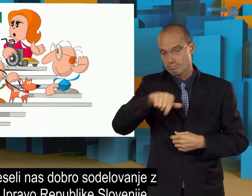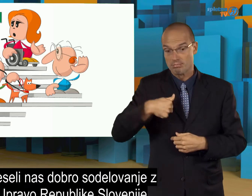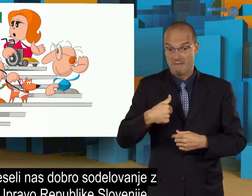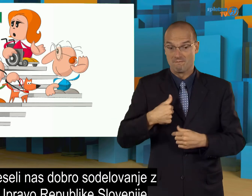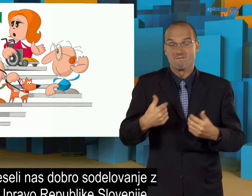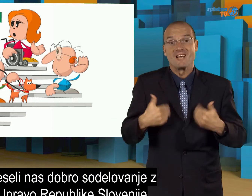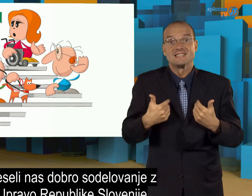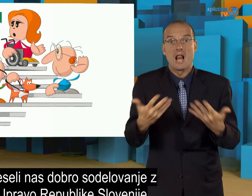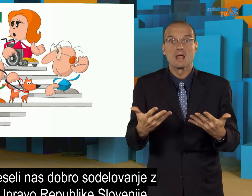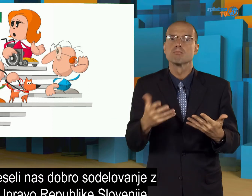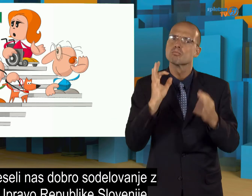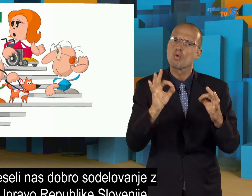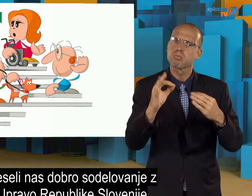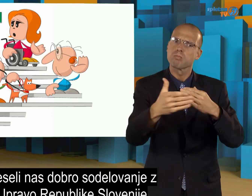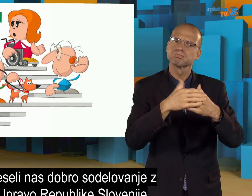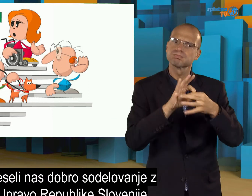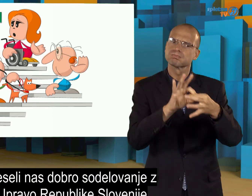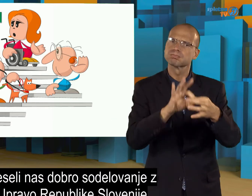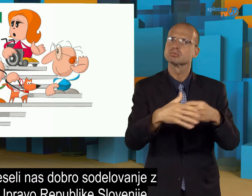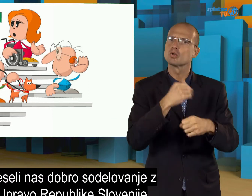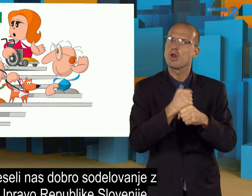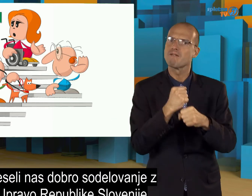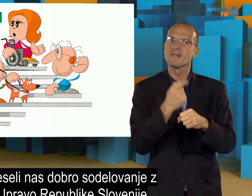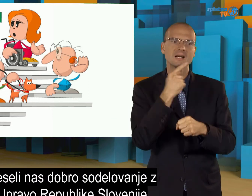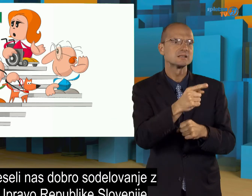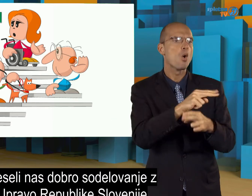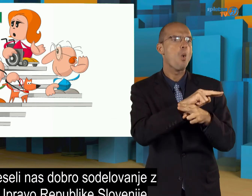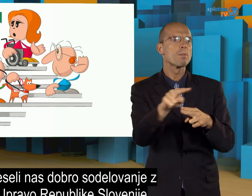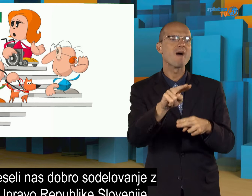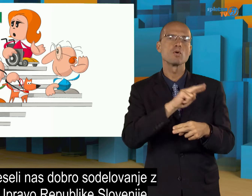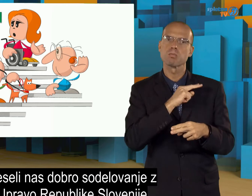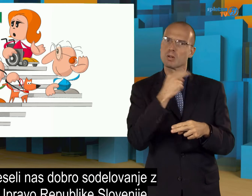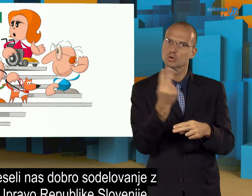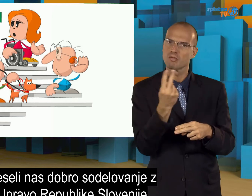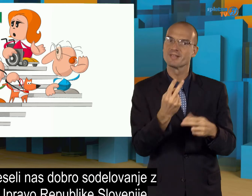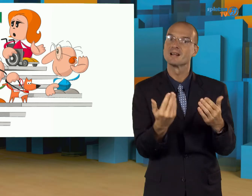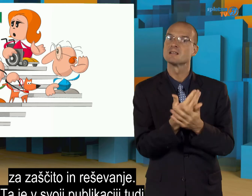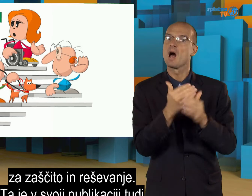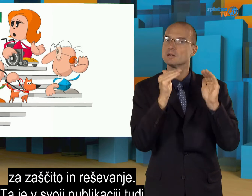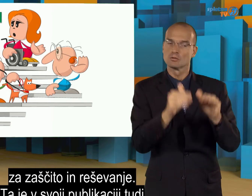Veseli nas dobro sodelovanje z Upravo Republike Slovenije za zaščito in reševanje.